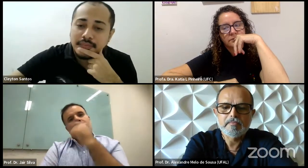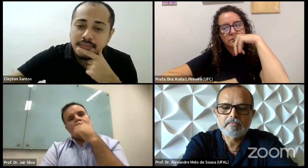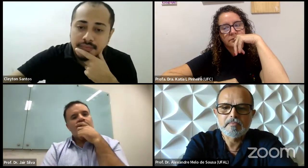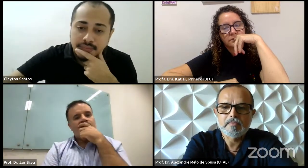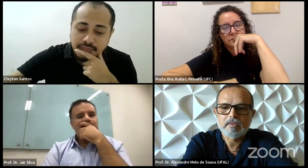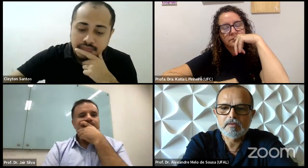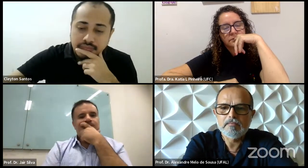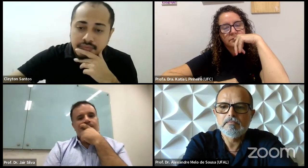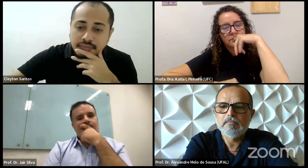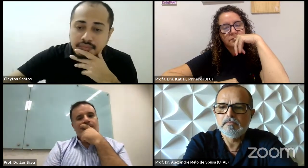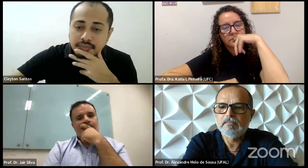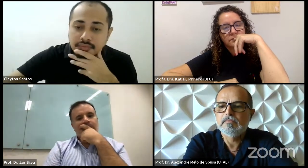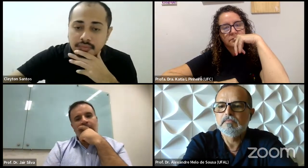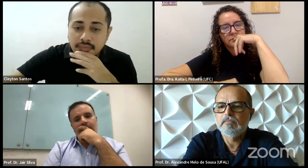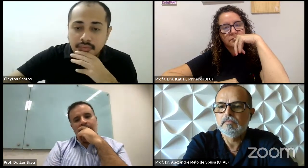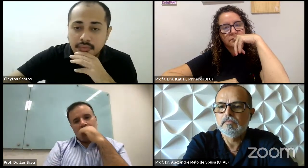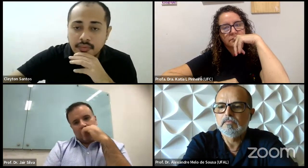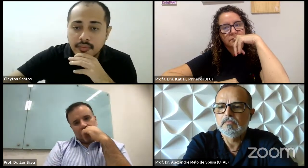Ok.